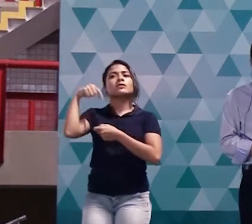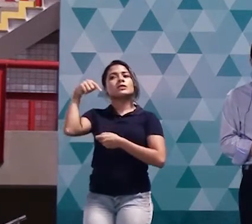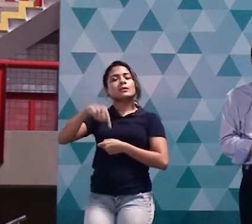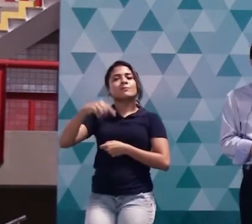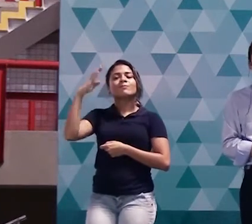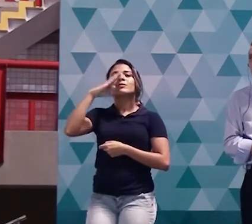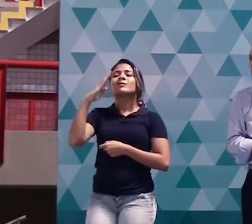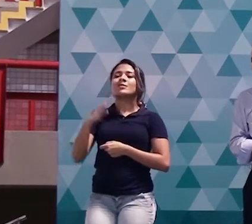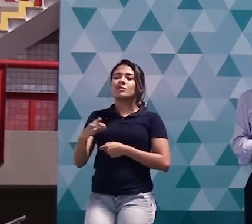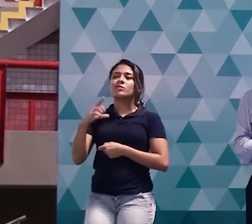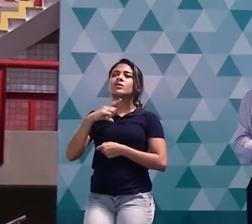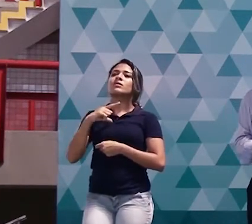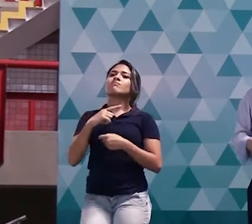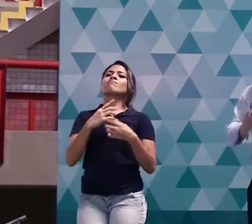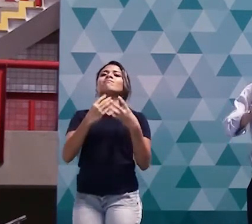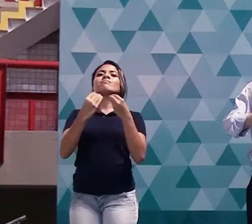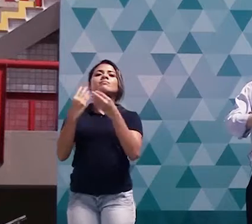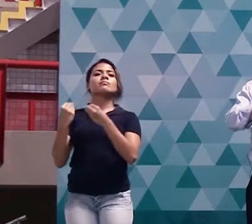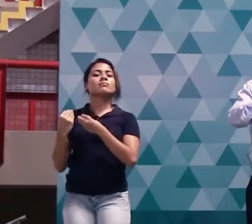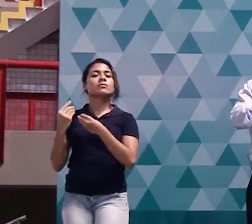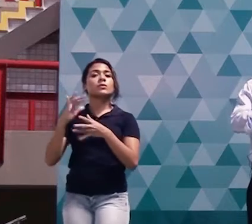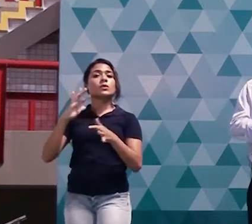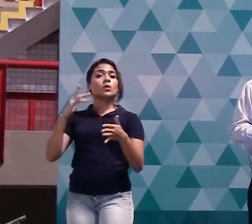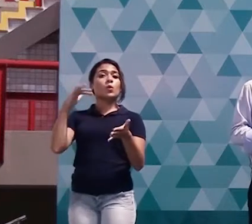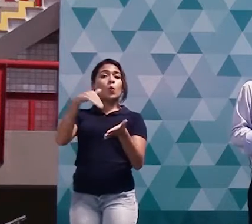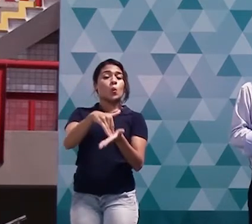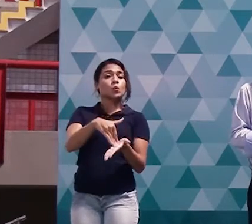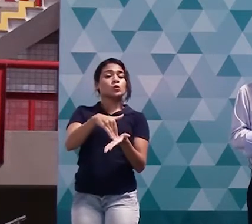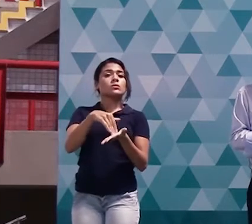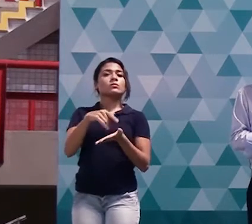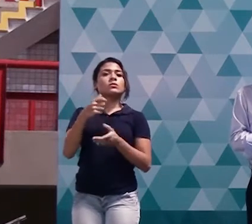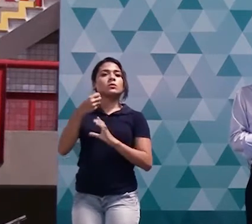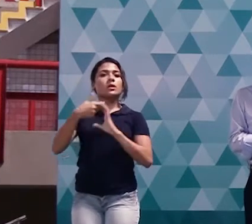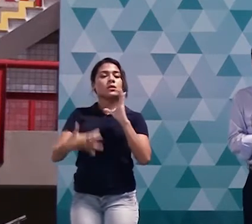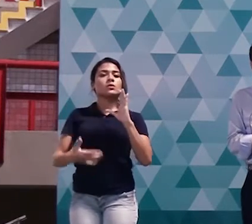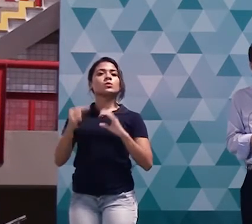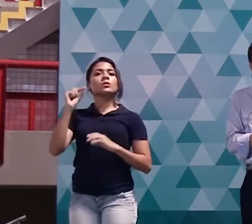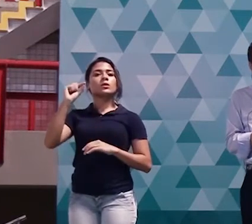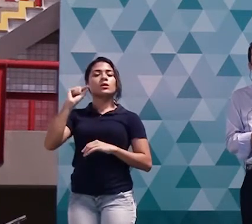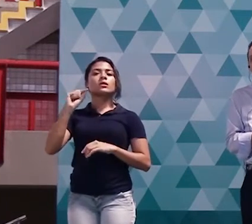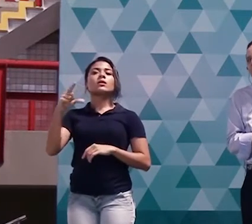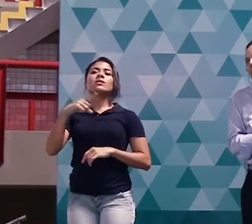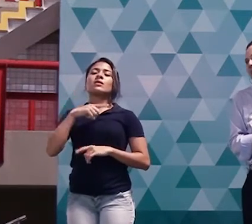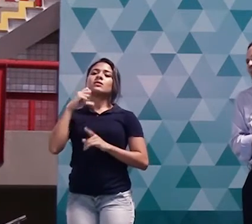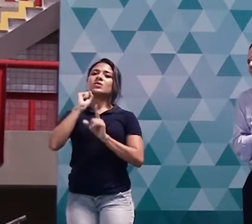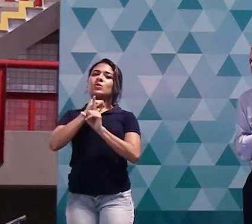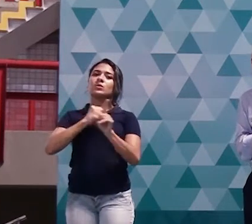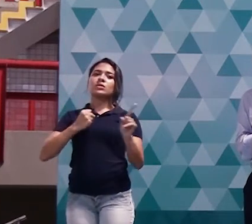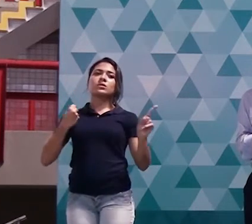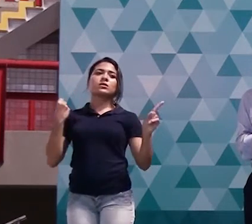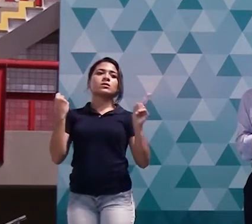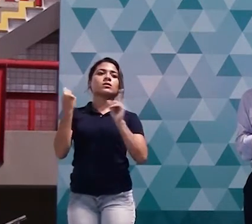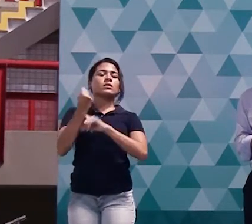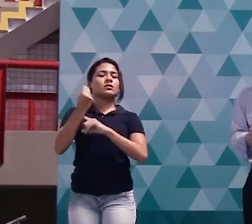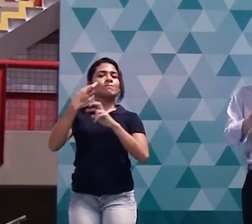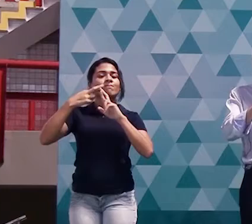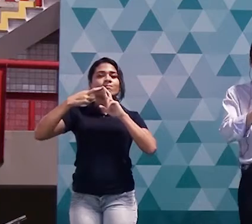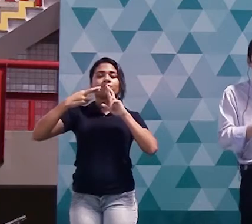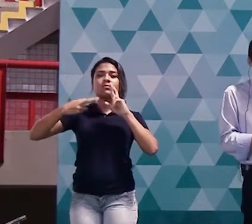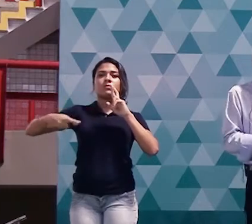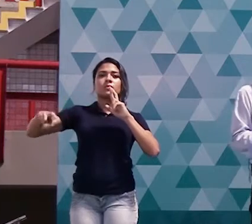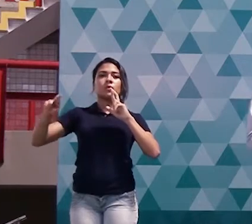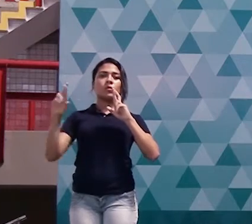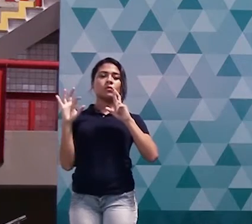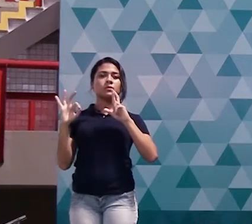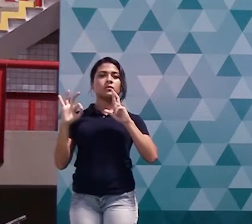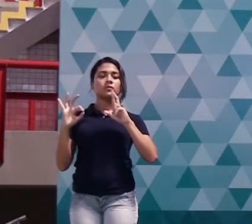Brasil. E por fim, a última característica é que nós tínhamos uma sociedade extremamente religiosa, é